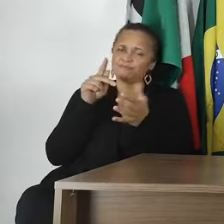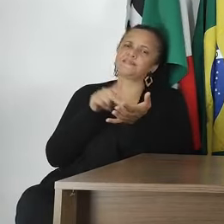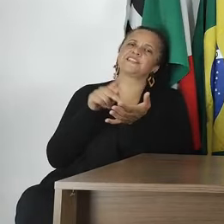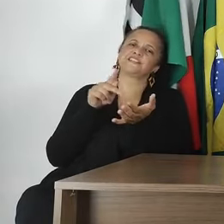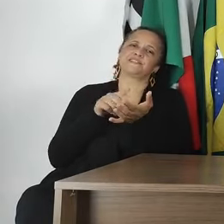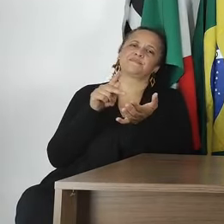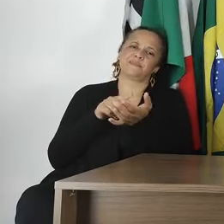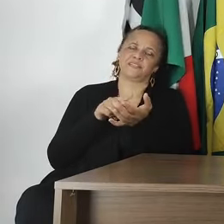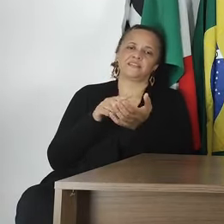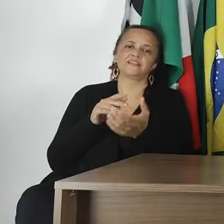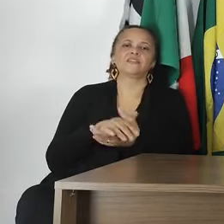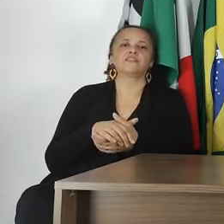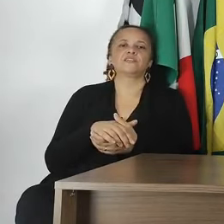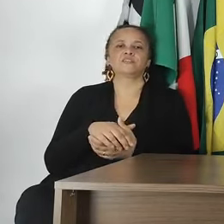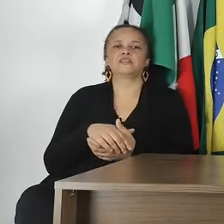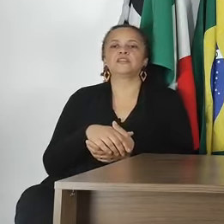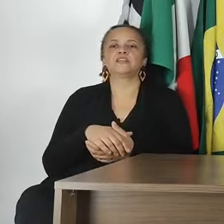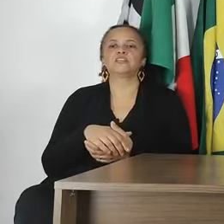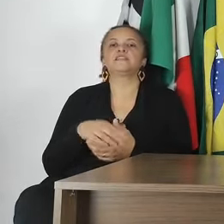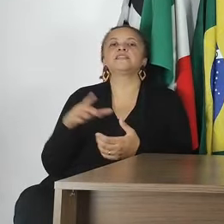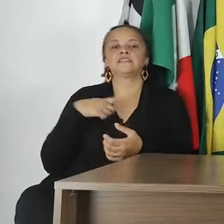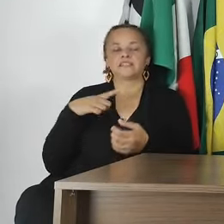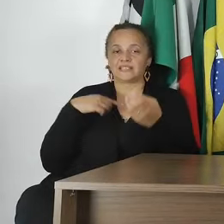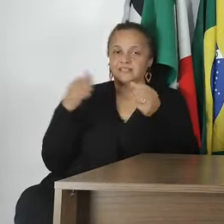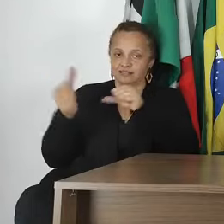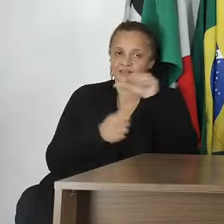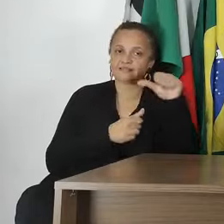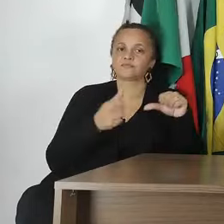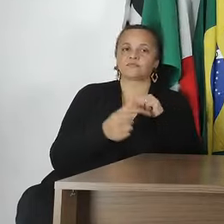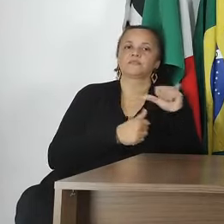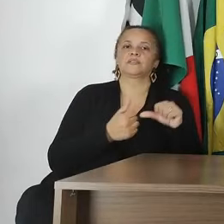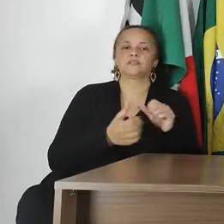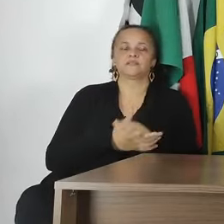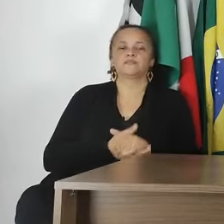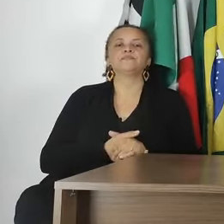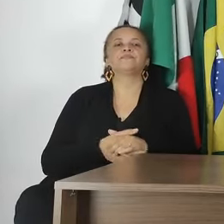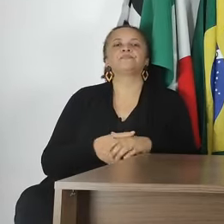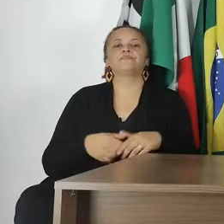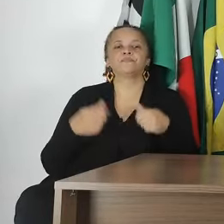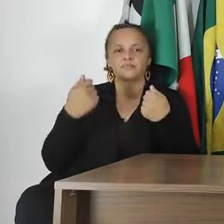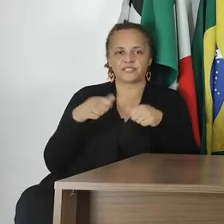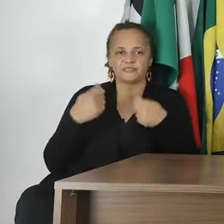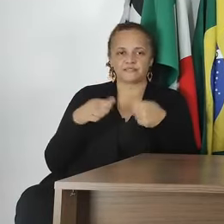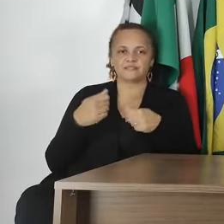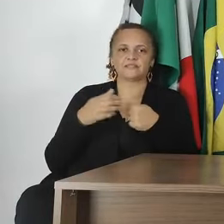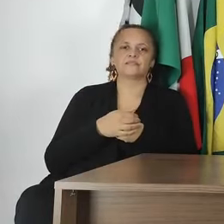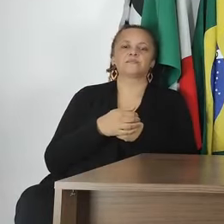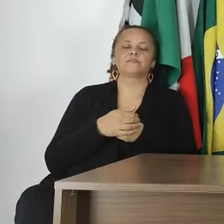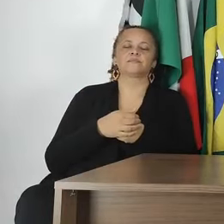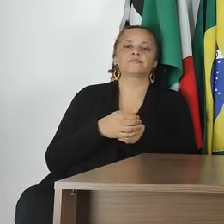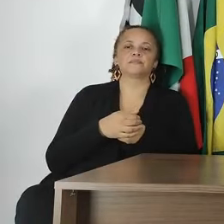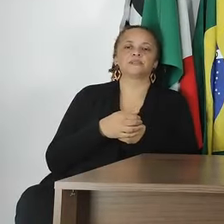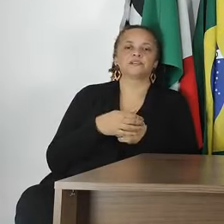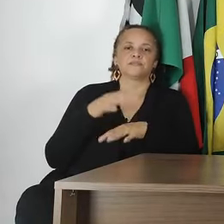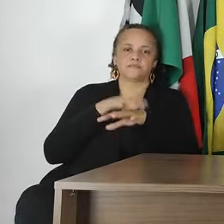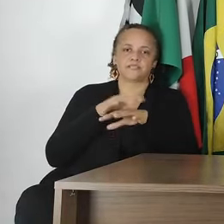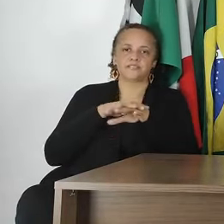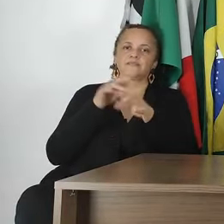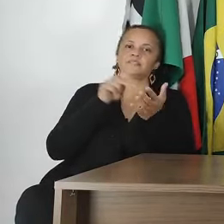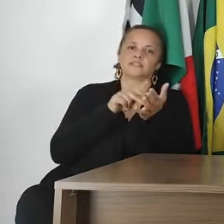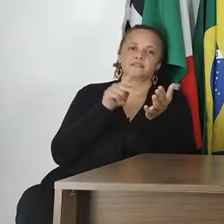isso tem que ser prático. Não é somente da boca para fora, nem somente de palavras. Amém, amados? Que o Senhor venha